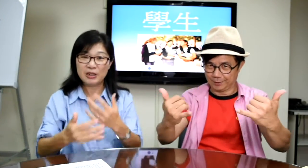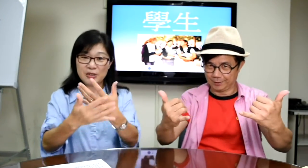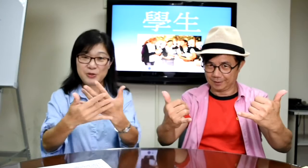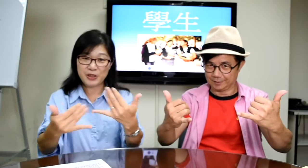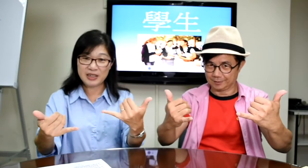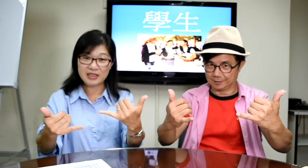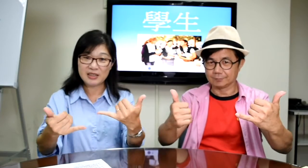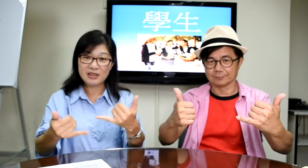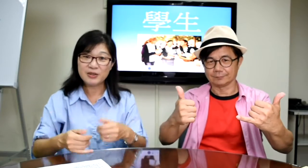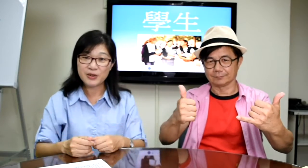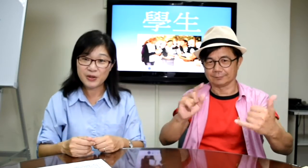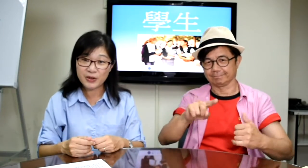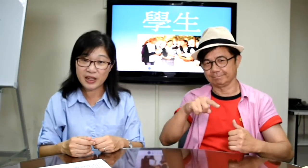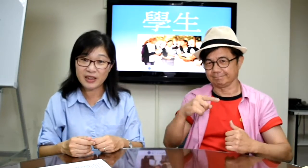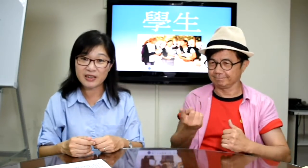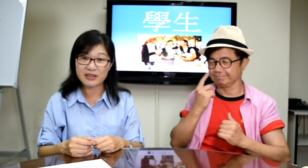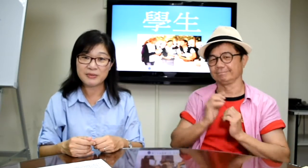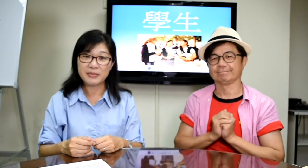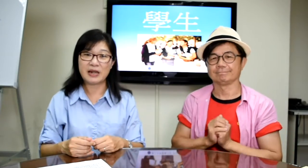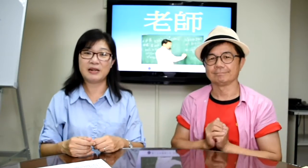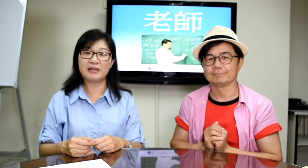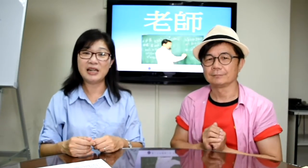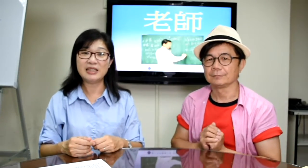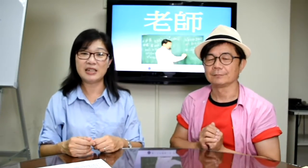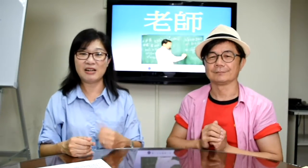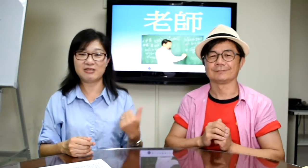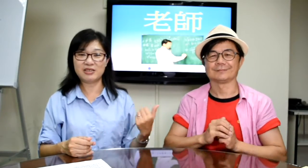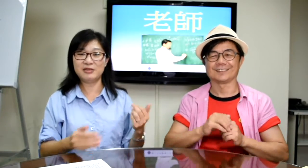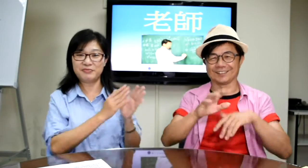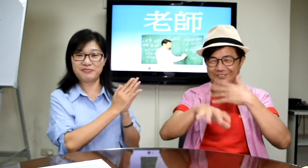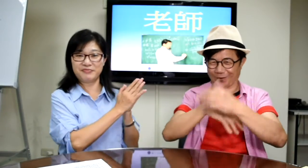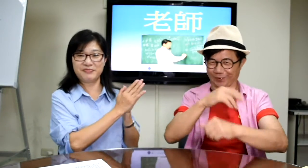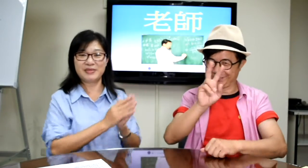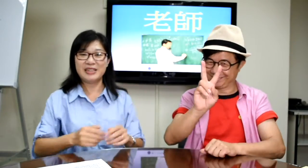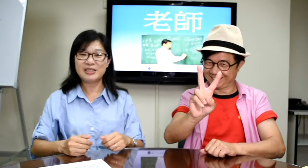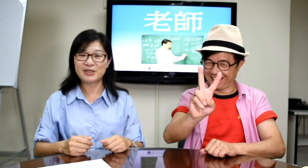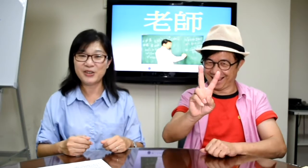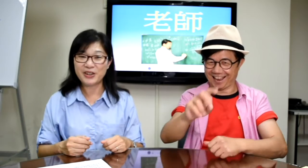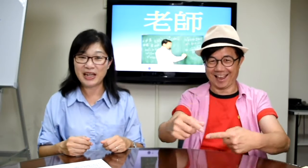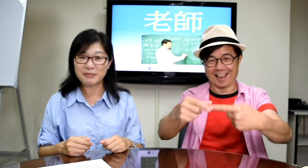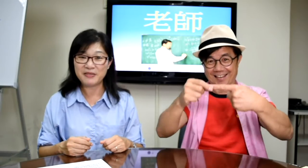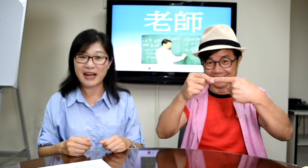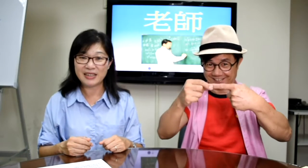学生会哈、哦，好，下一个老师， 手语有两个笔法，第一